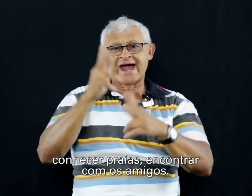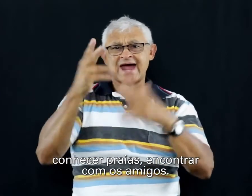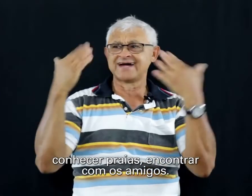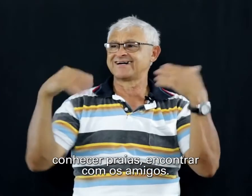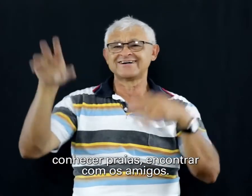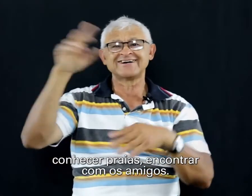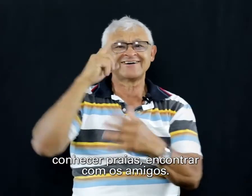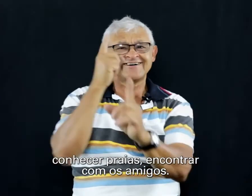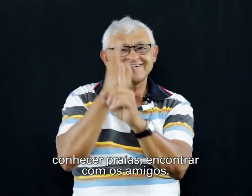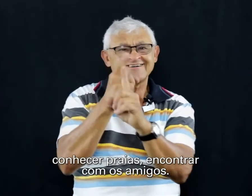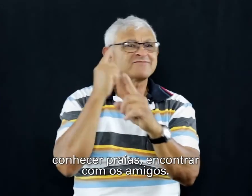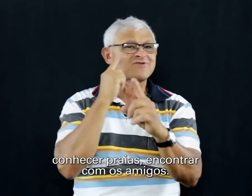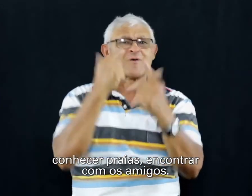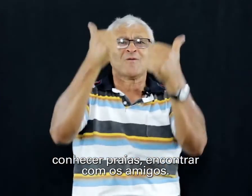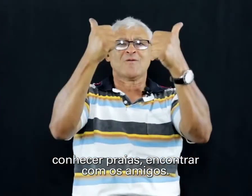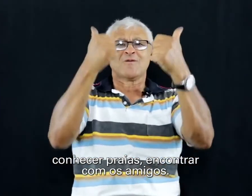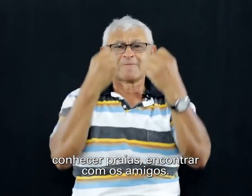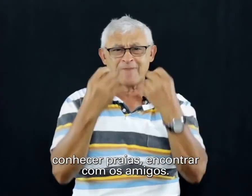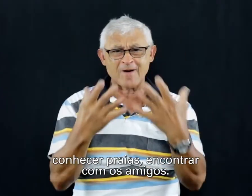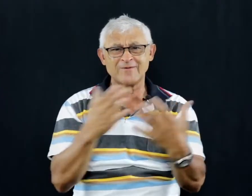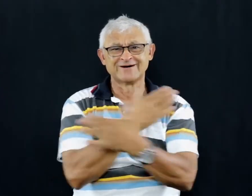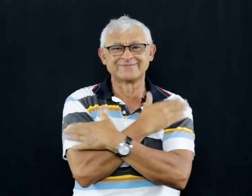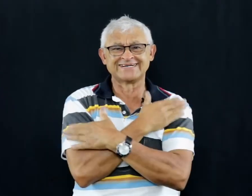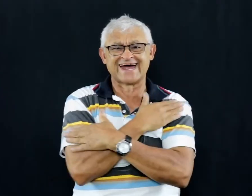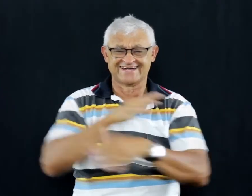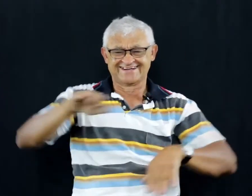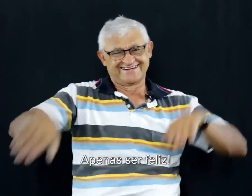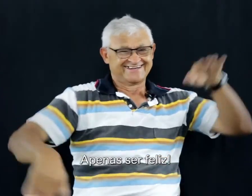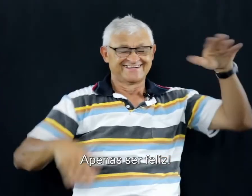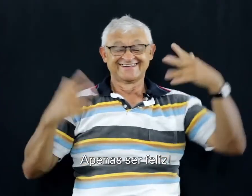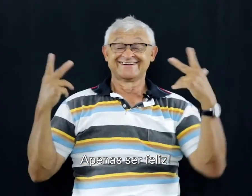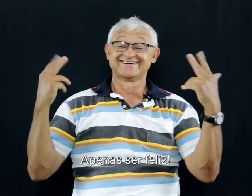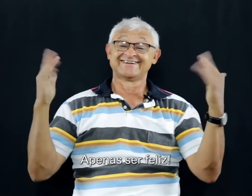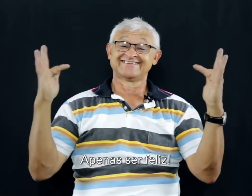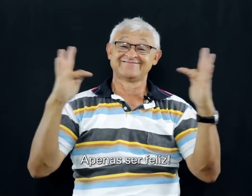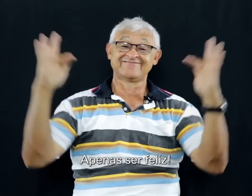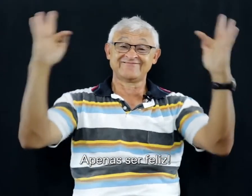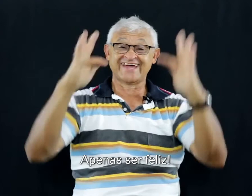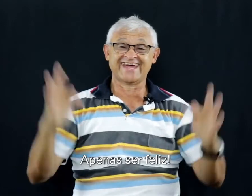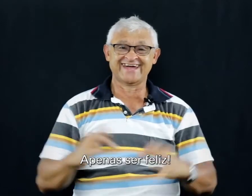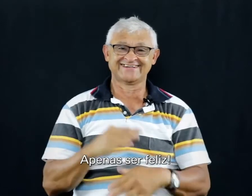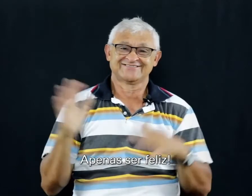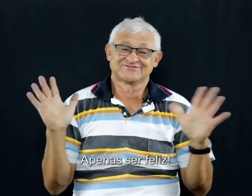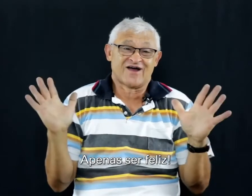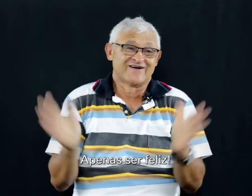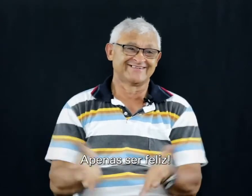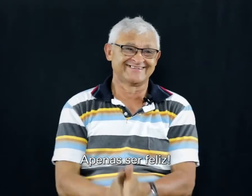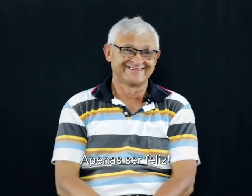Bye.